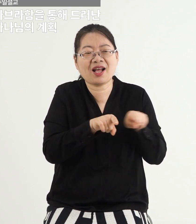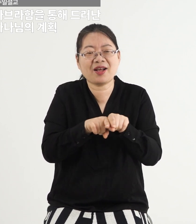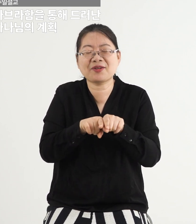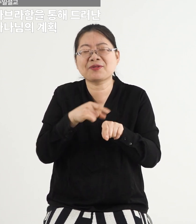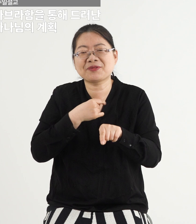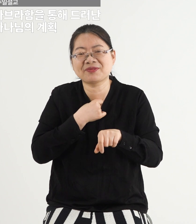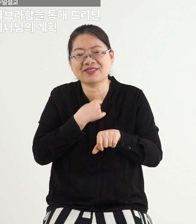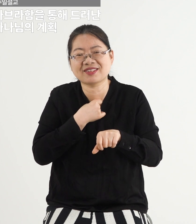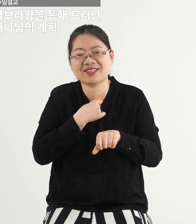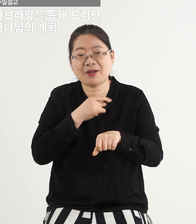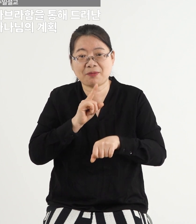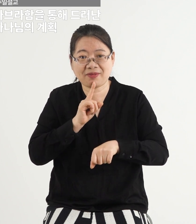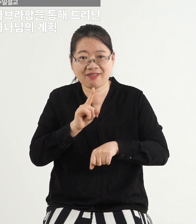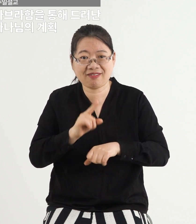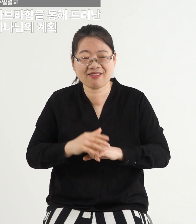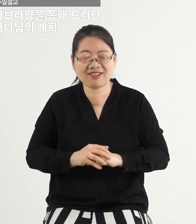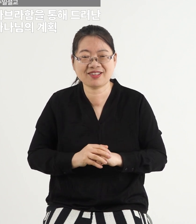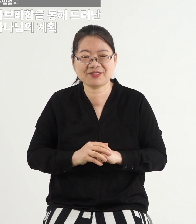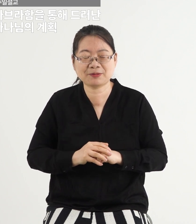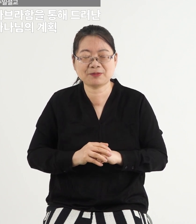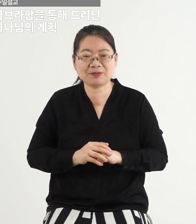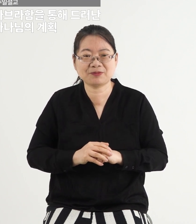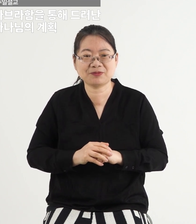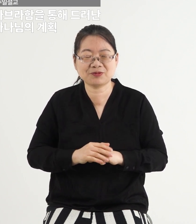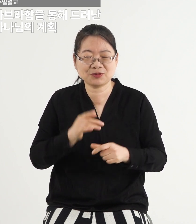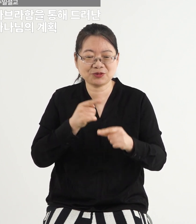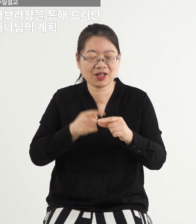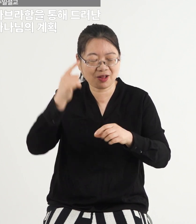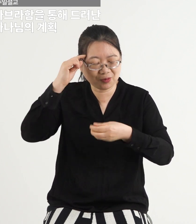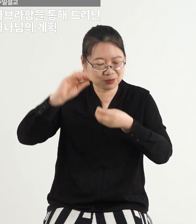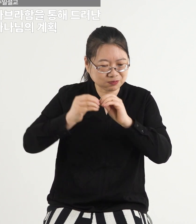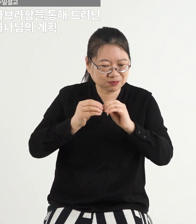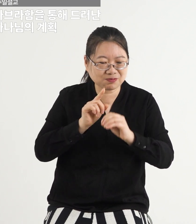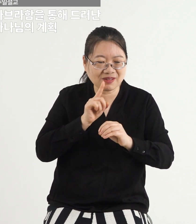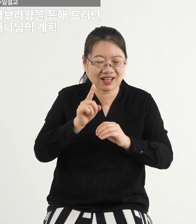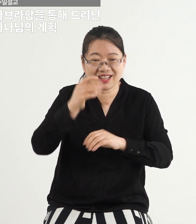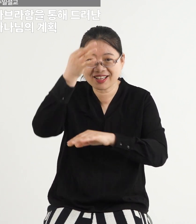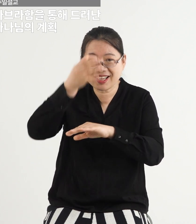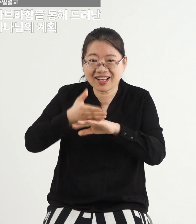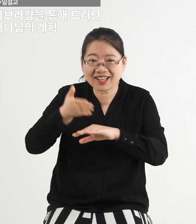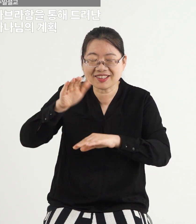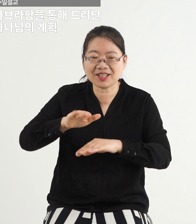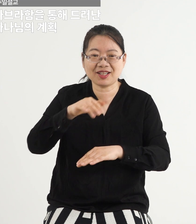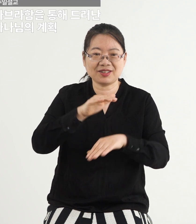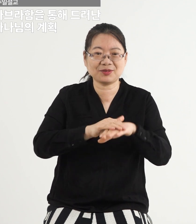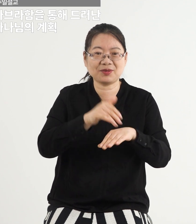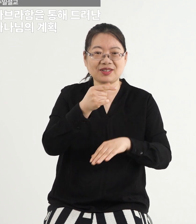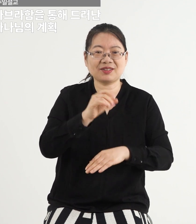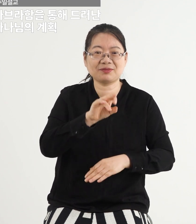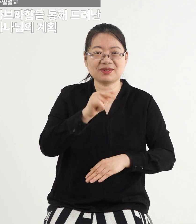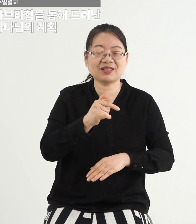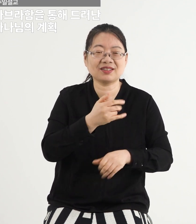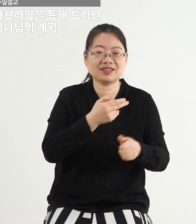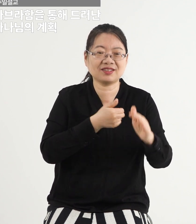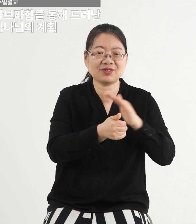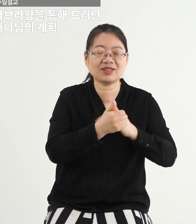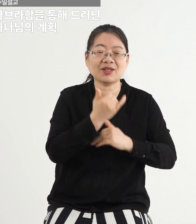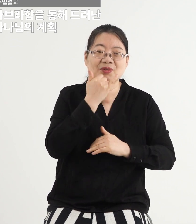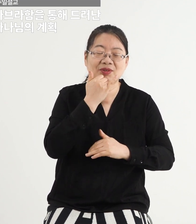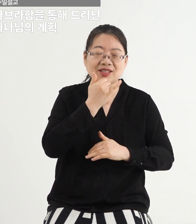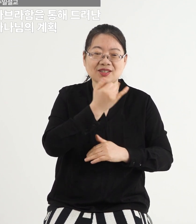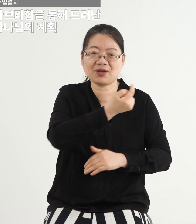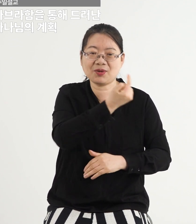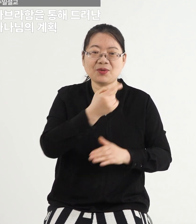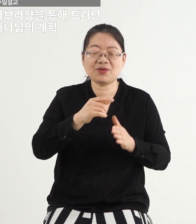싶다. 그 중간에 좀 엉뚱한 얘기를 해서 죄송하지만 손흥민 선수가 독일에서 넘어올 때